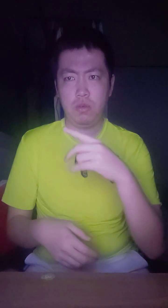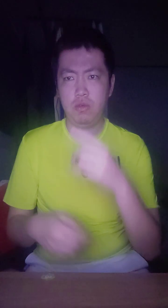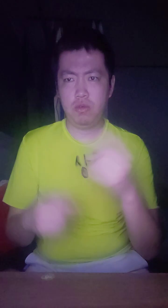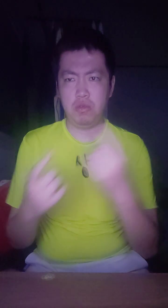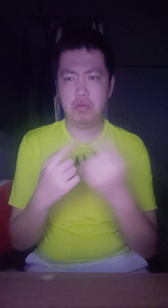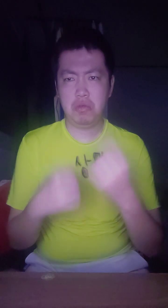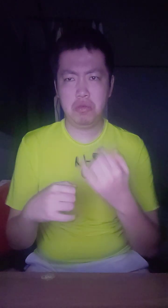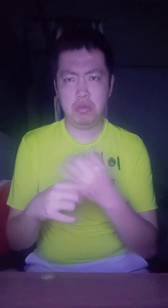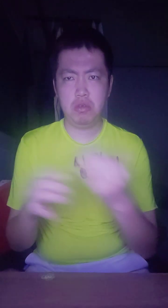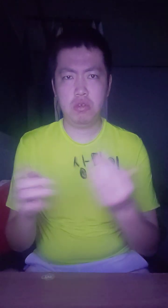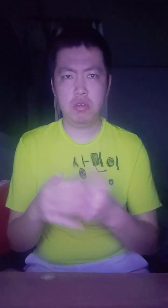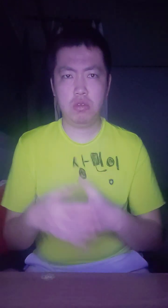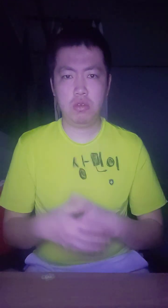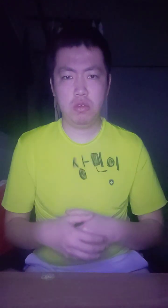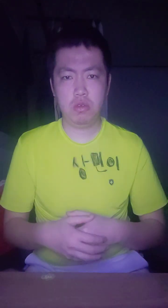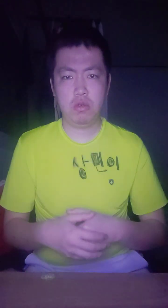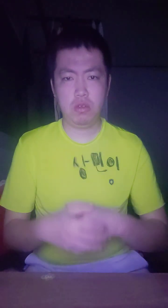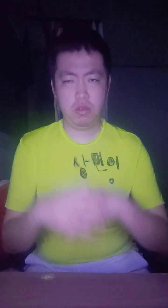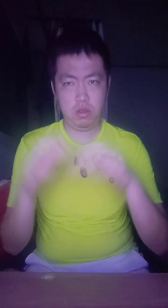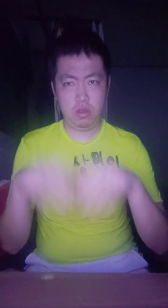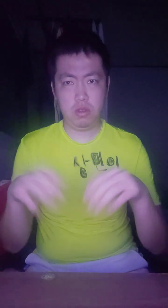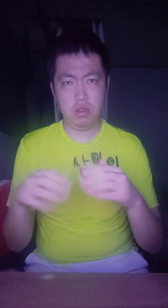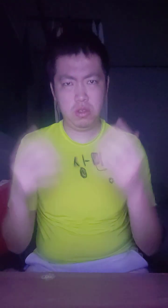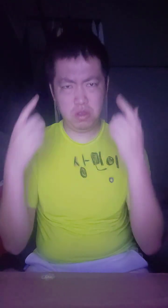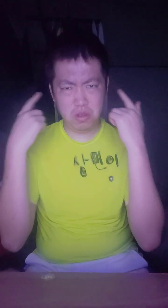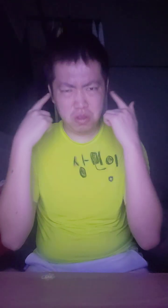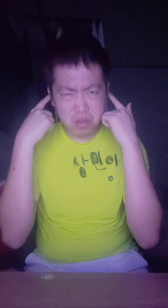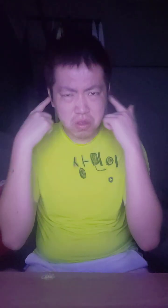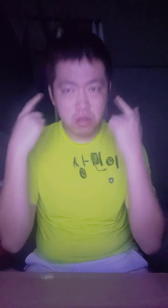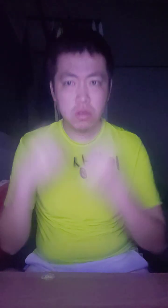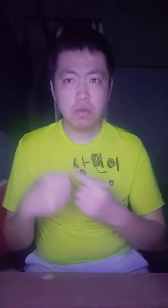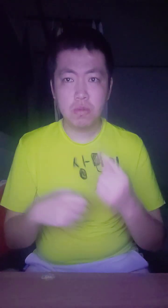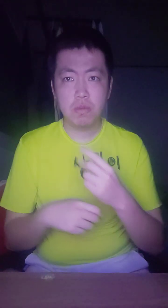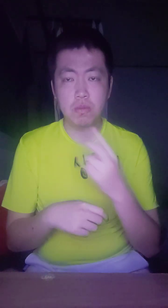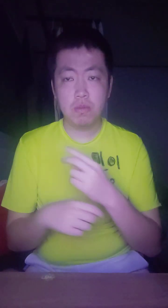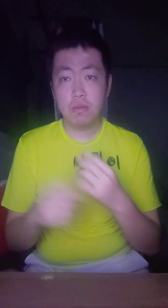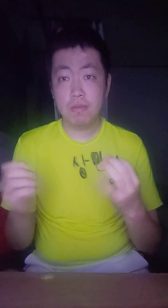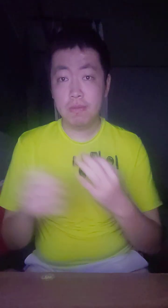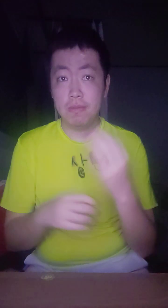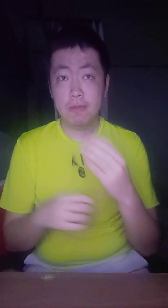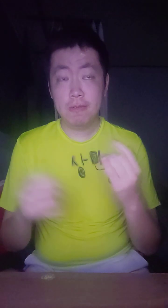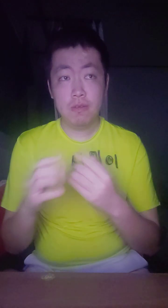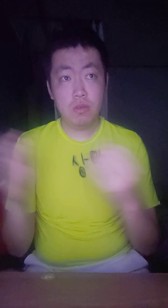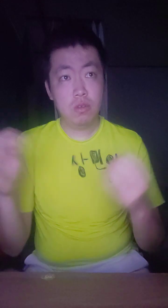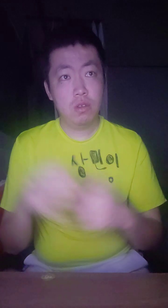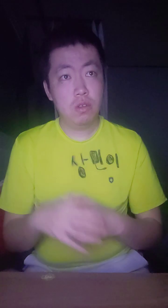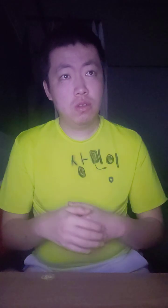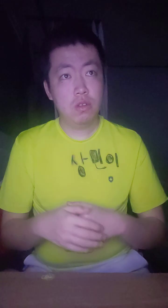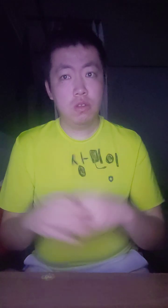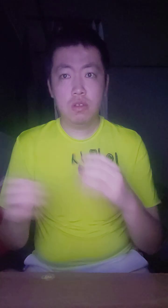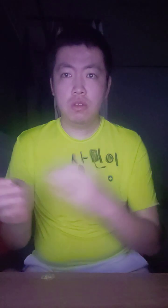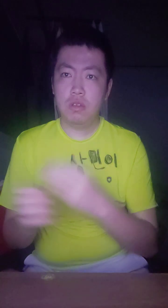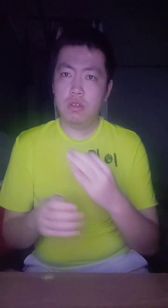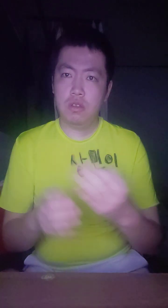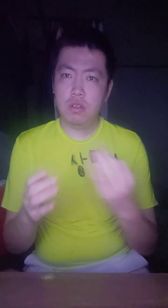주는지. 작업할 때 소음이 심한 부서라 청력 저하로 힘들어하던 유 씨가 부서를 바꿔달라